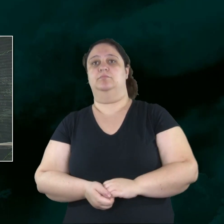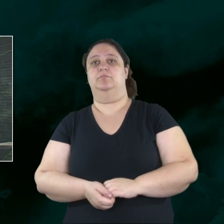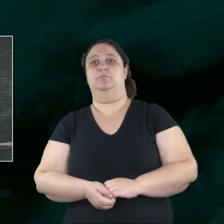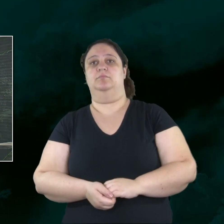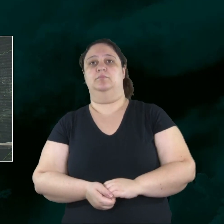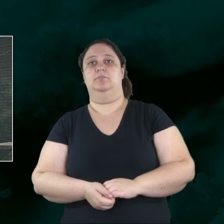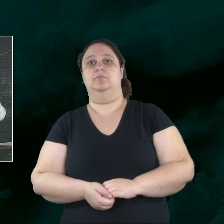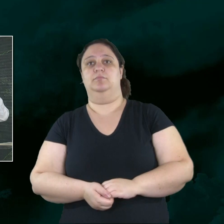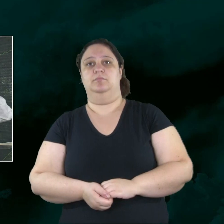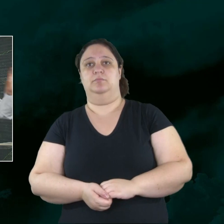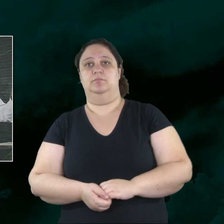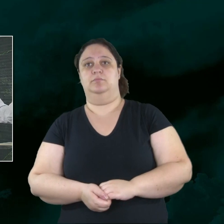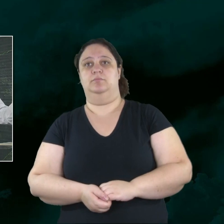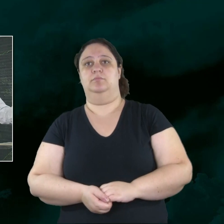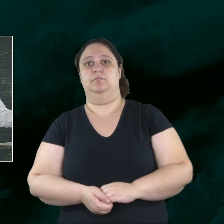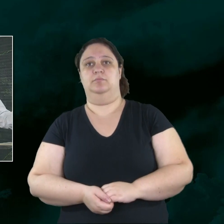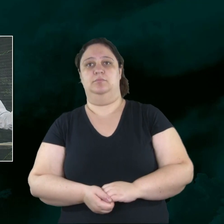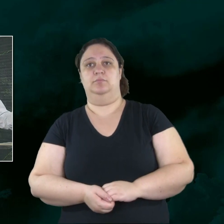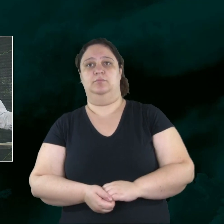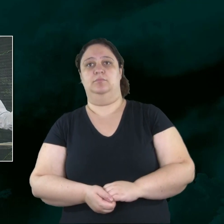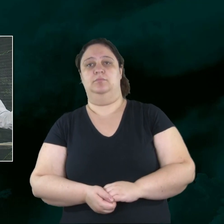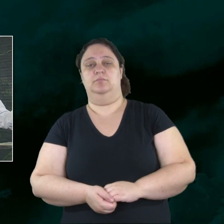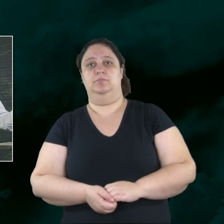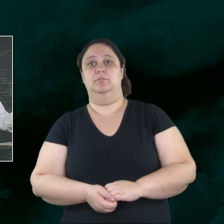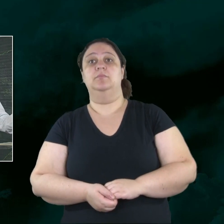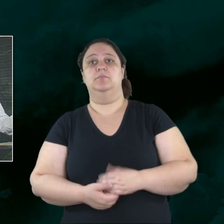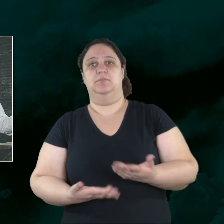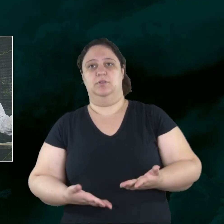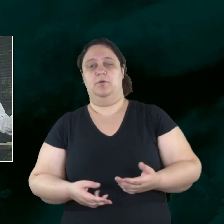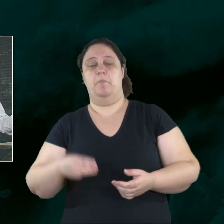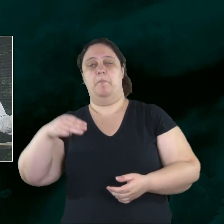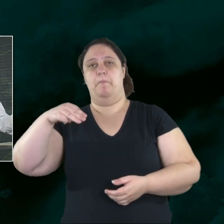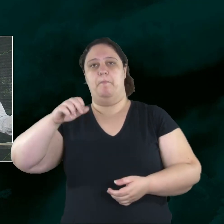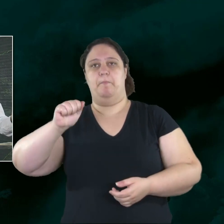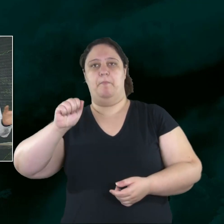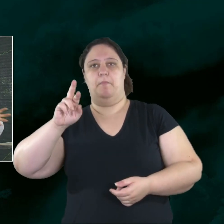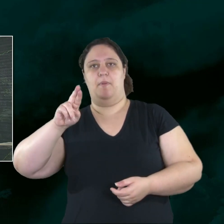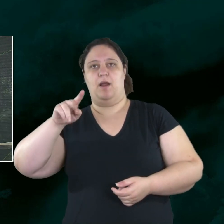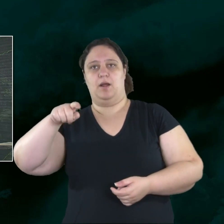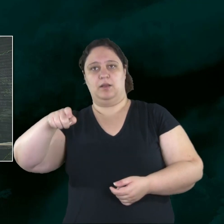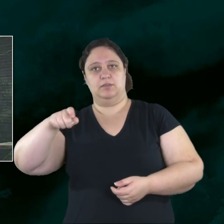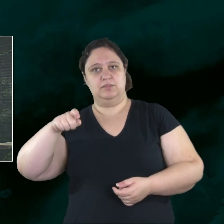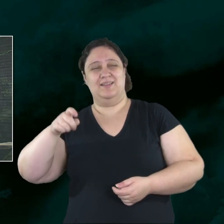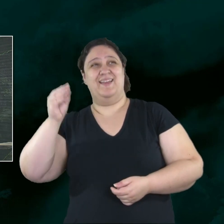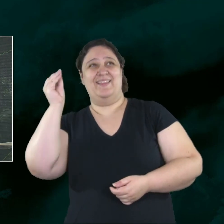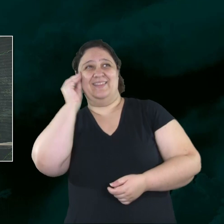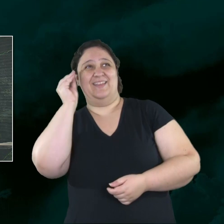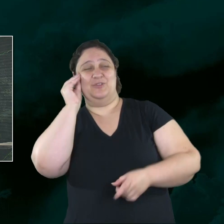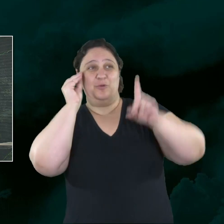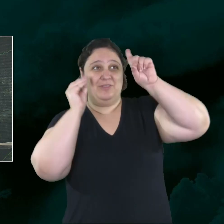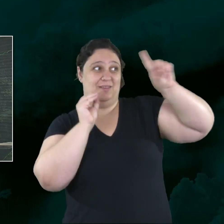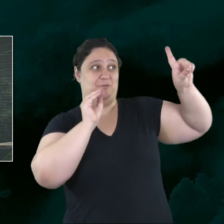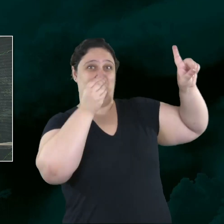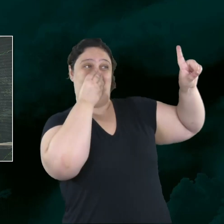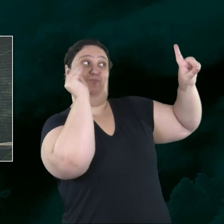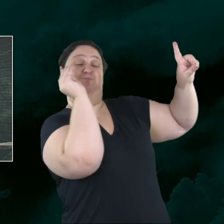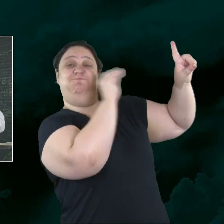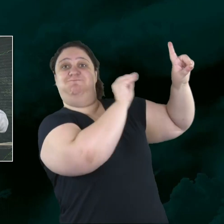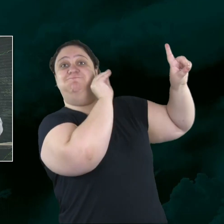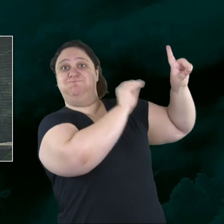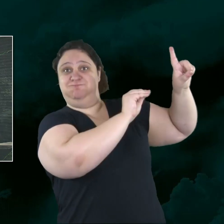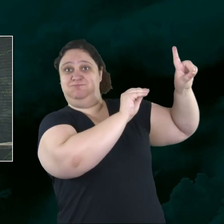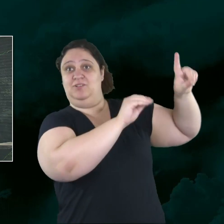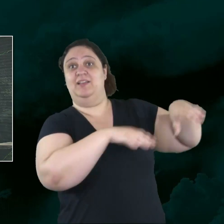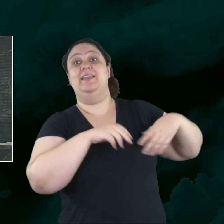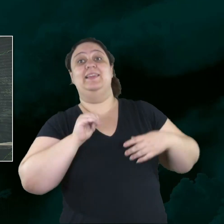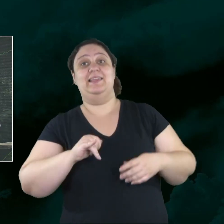tentou tirar Deus da jogada. Então, enquanto o povo tiver uma religião adorar a Deus, não